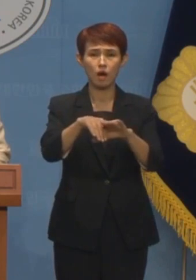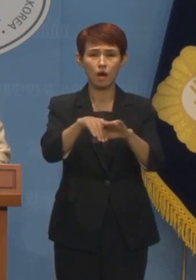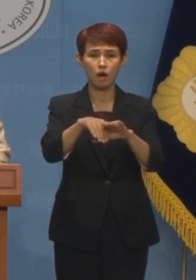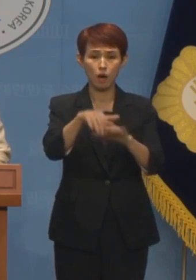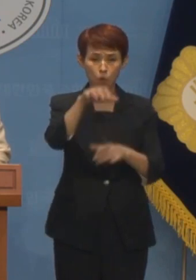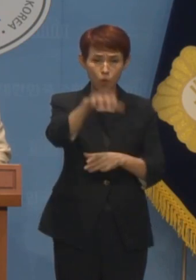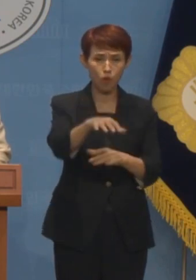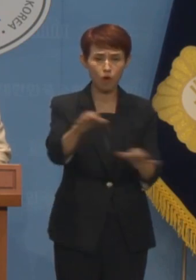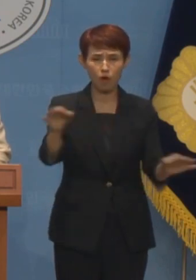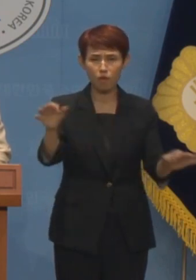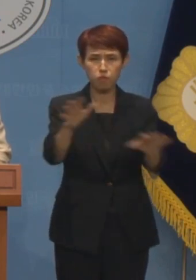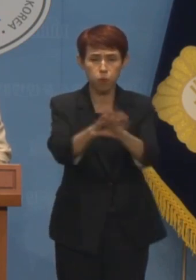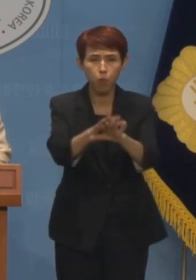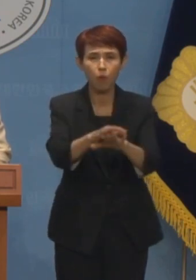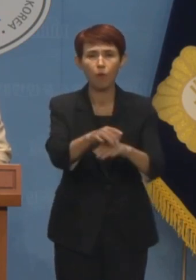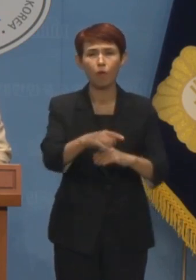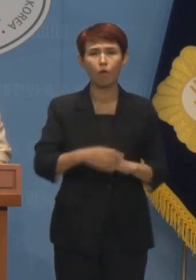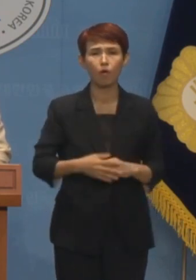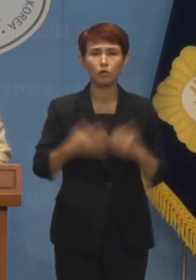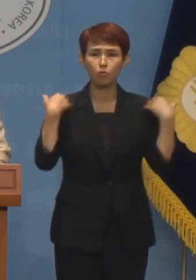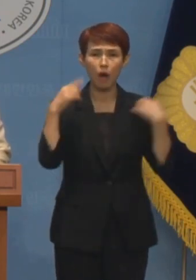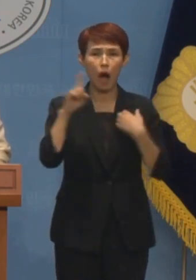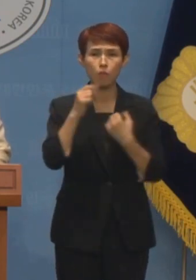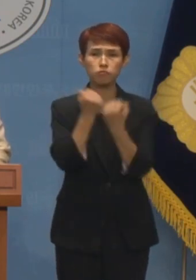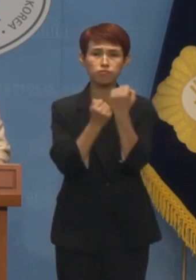대해서 어떠한 설명도 없습니다.